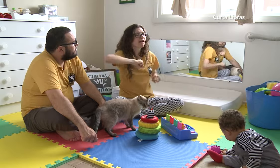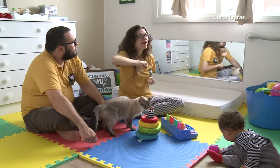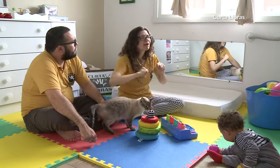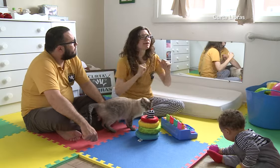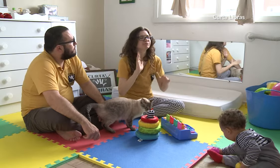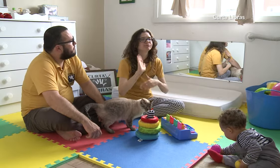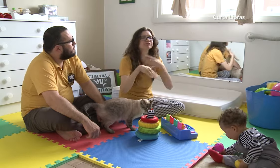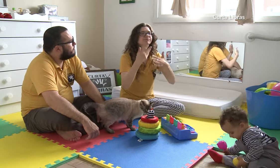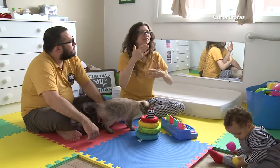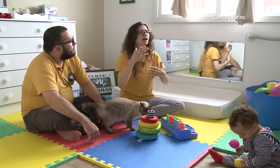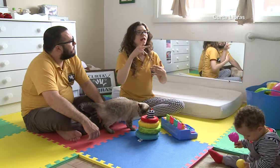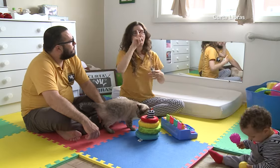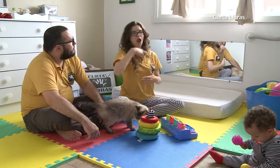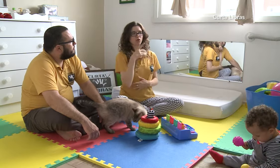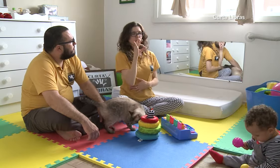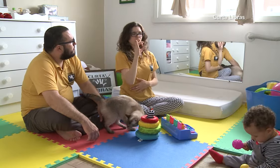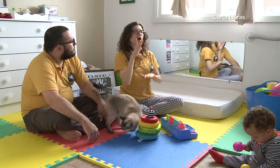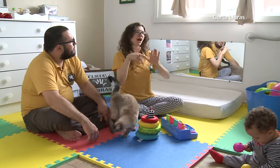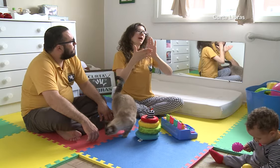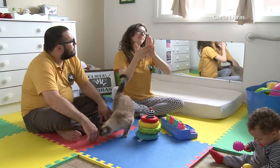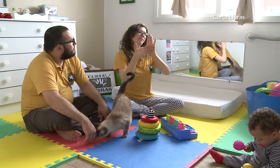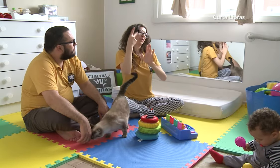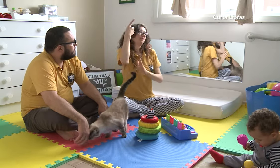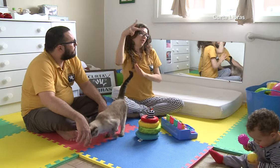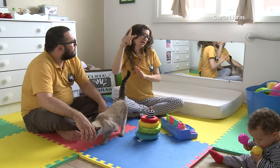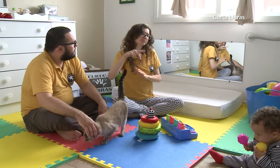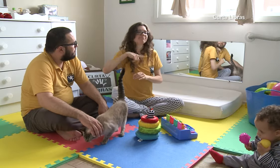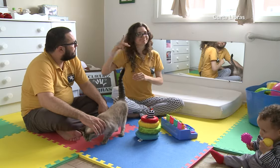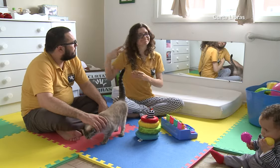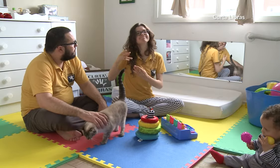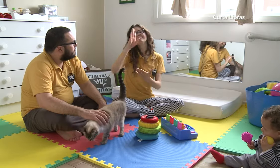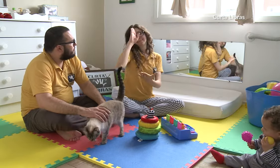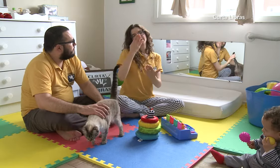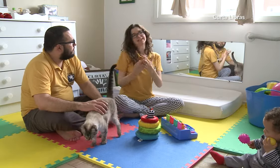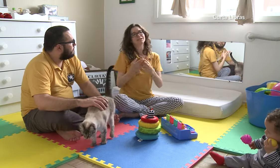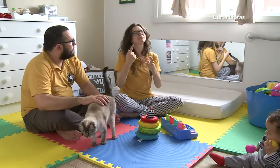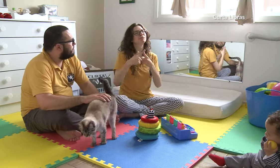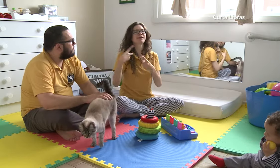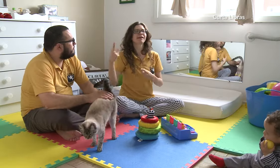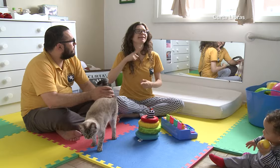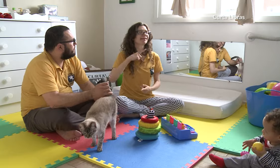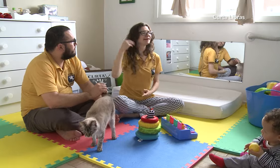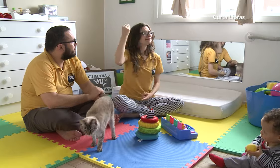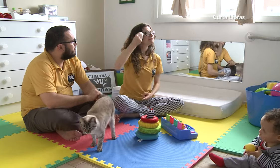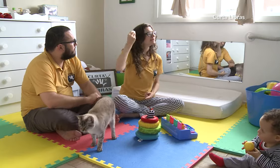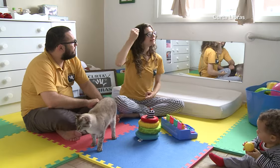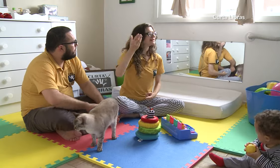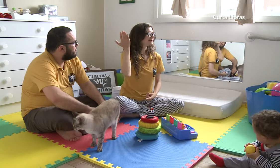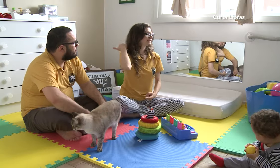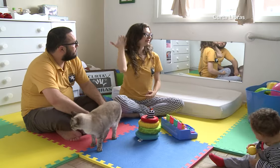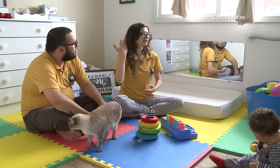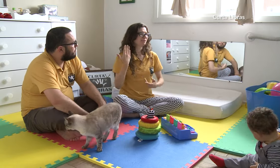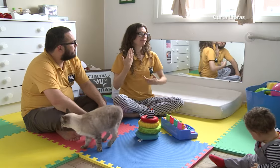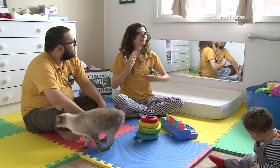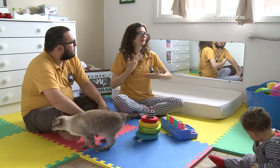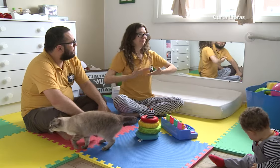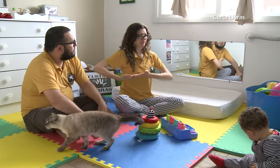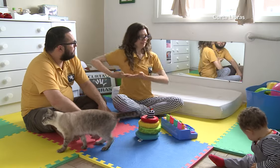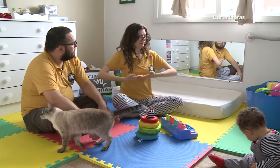A proposta é uma estratégia para estimular a autonomia do bebê, porque ele pode escolher os brinquedos, aprender a montar, abrir